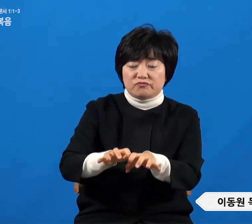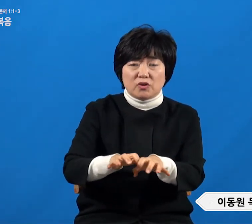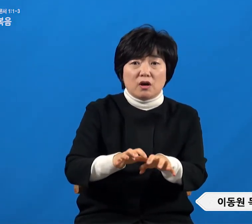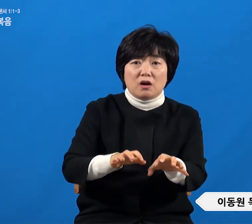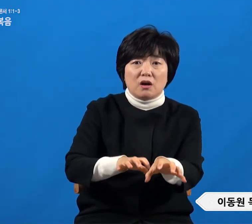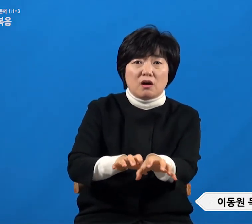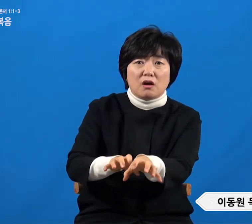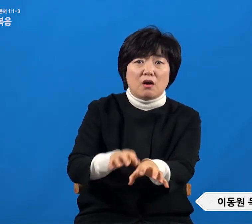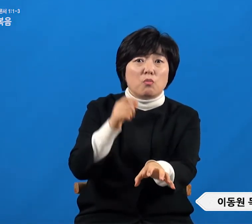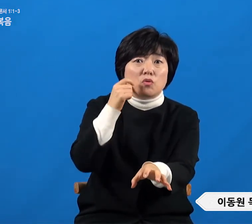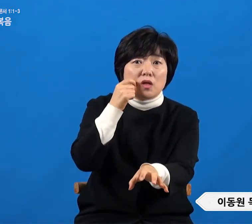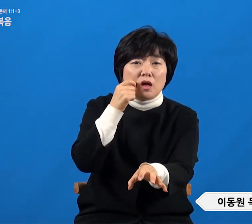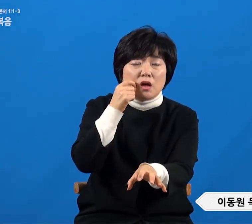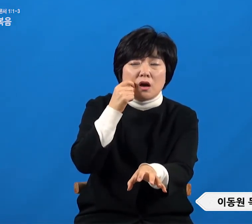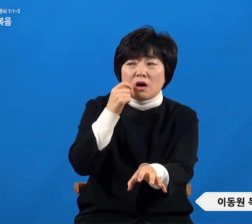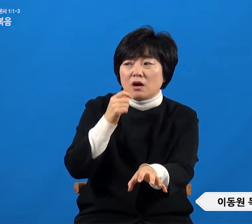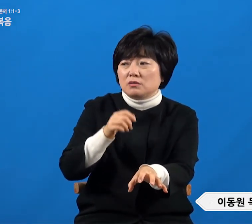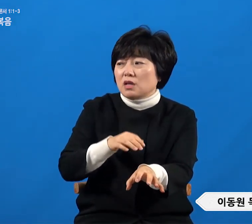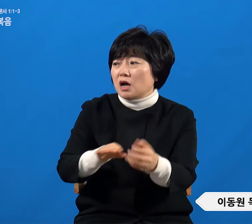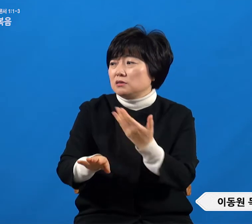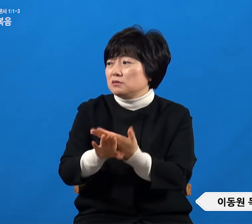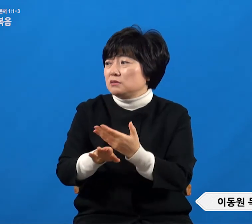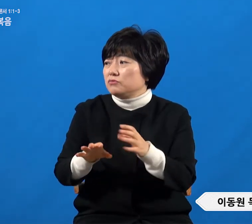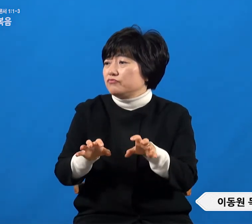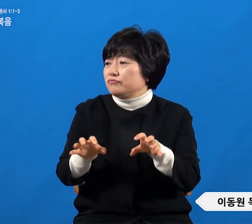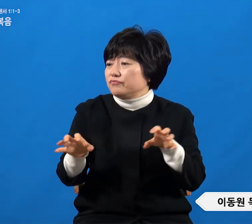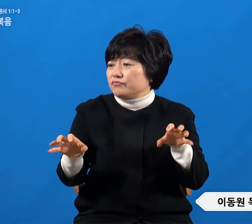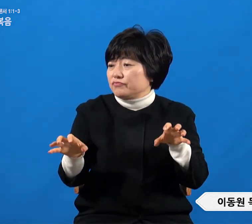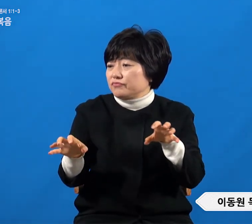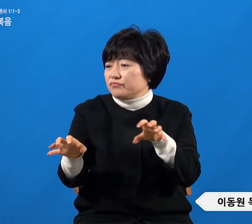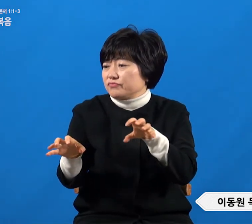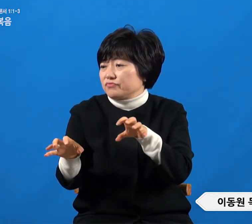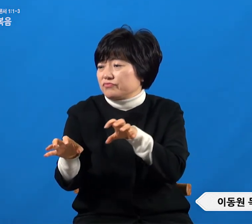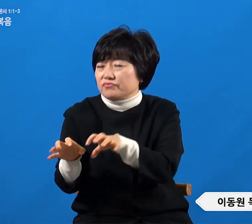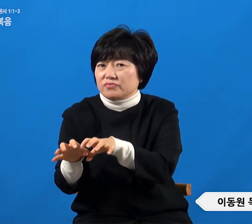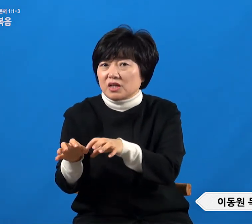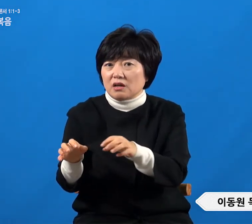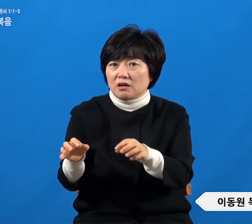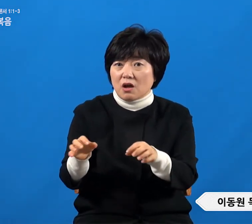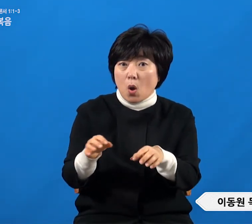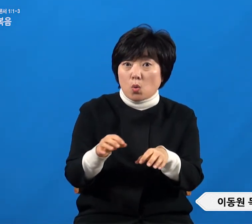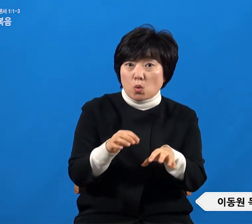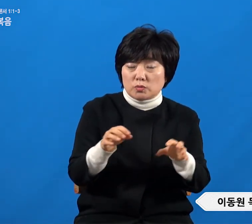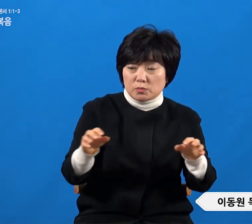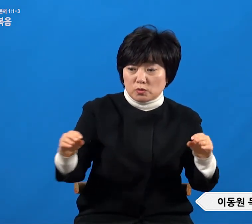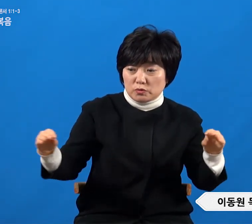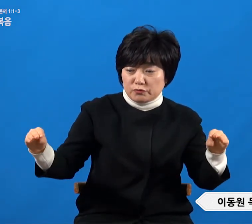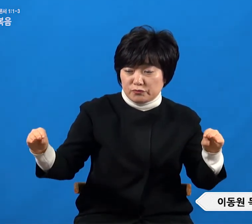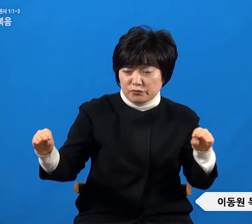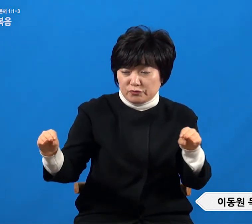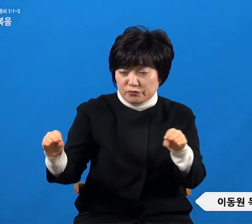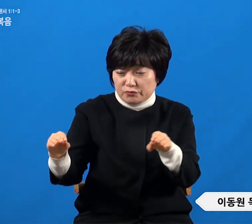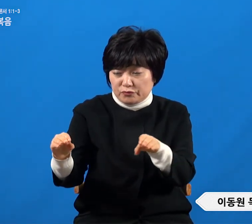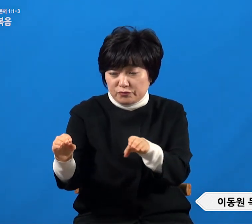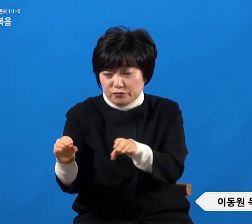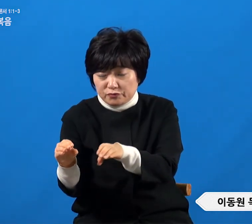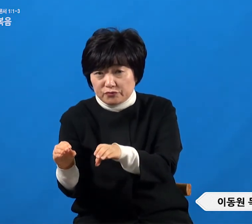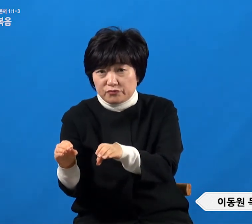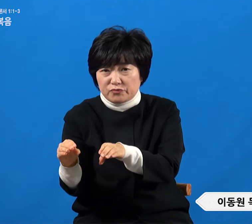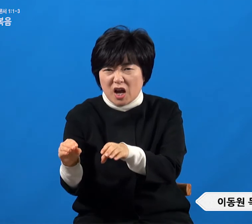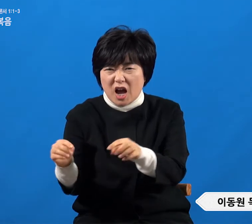고슴도치도 외로운 계절이 찾아오면 다른 고슴도치에 접근합니다. 바로 그 순간 자기가 의도하지 않은 사고가